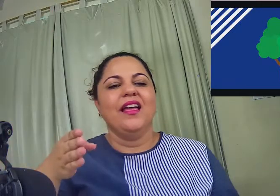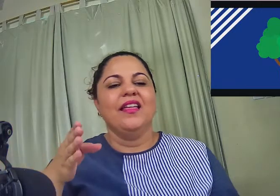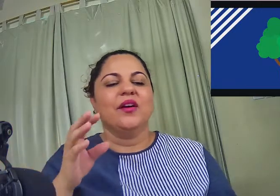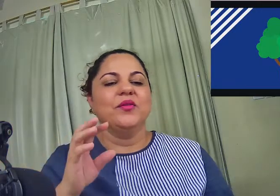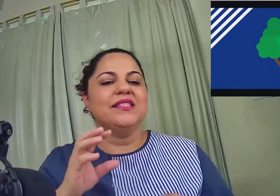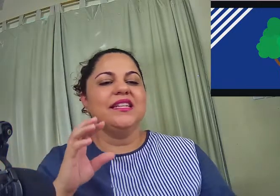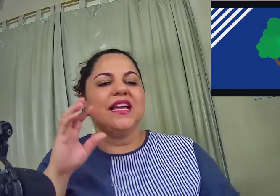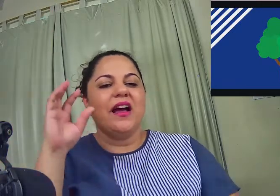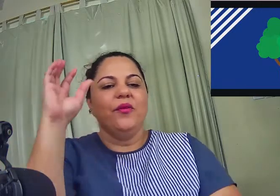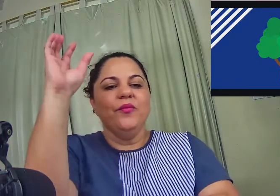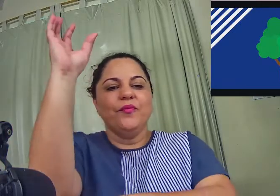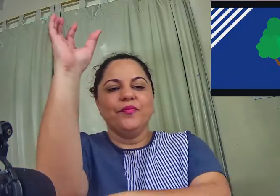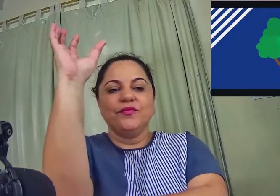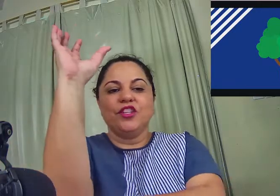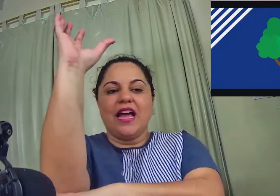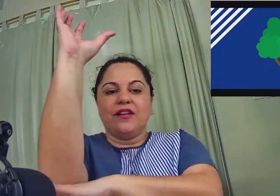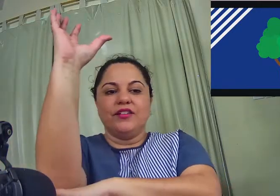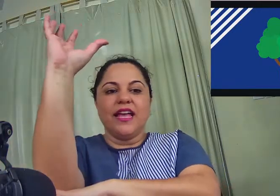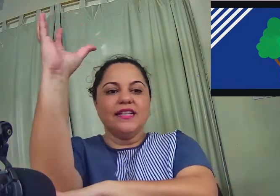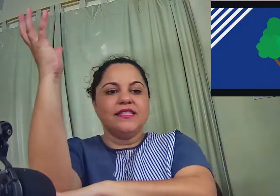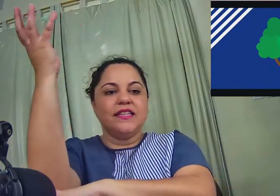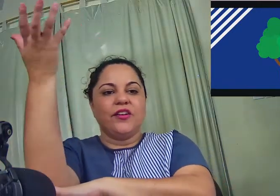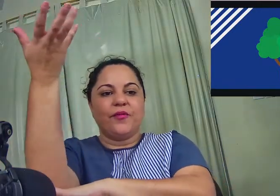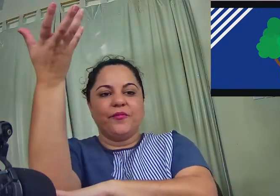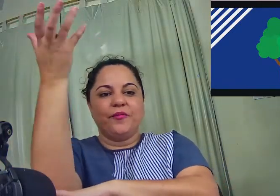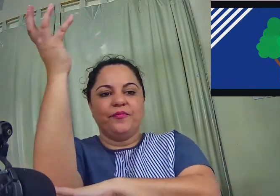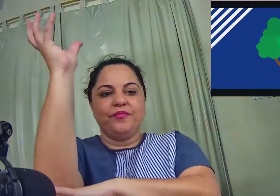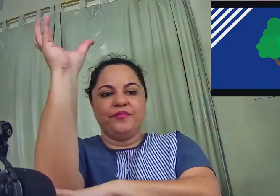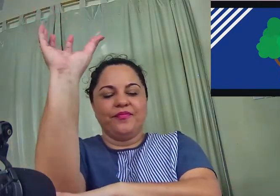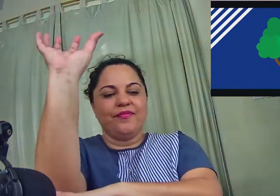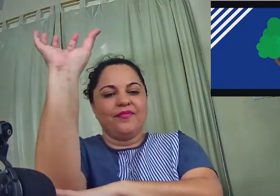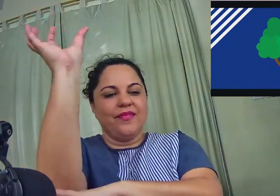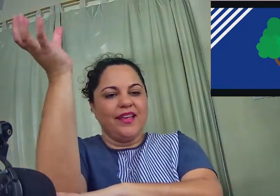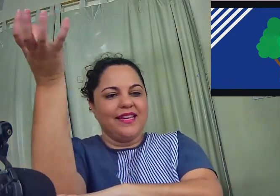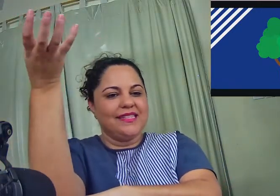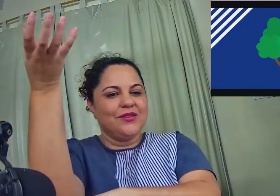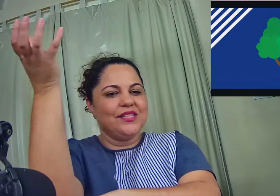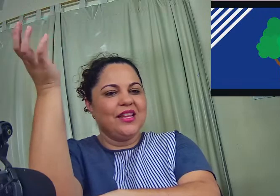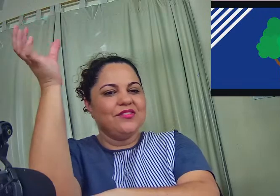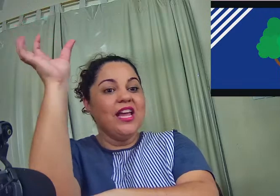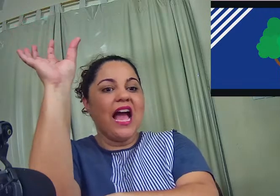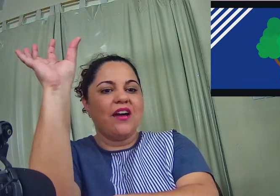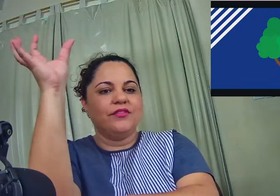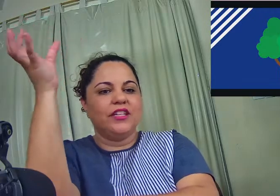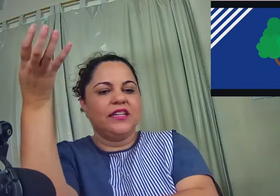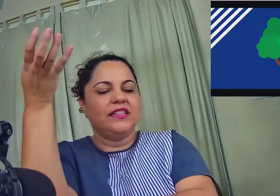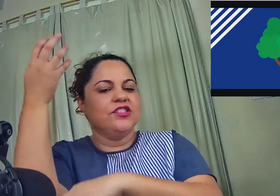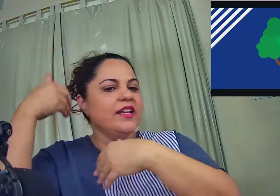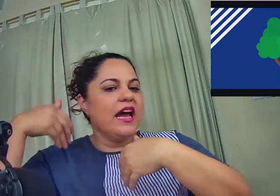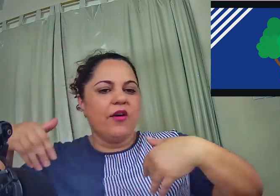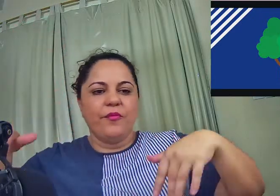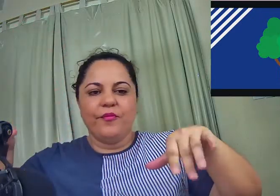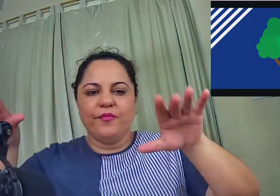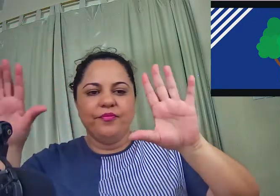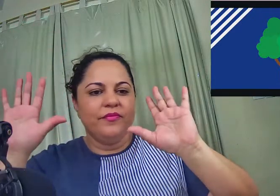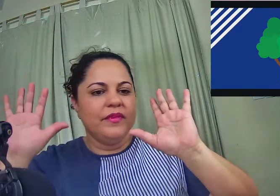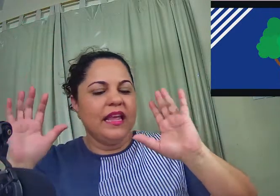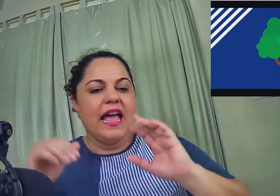Então, o sinal de árvore é assim, ó. Esse é o sinal de árvore geral.